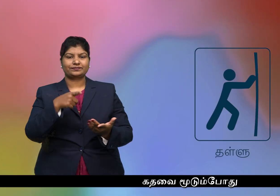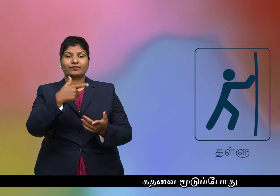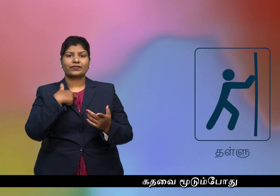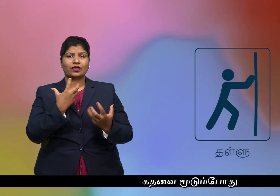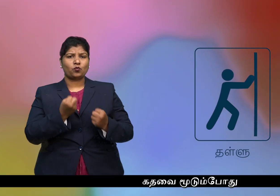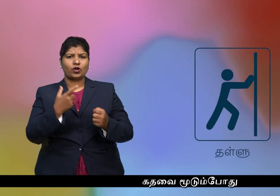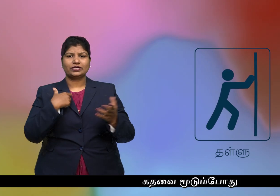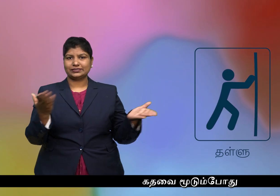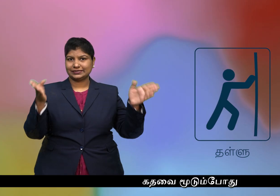மூடும்போது